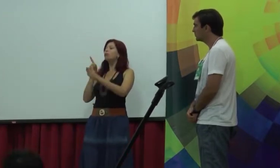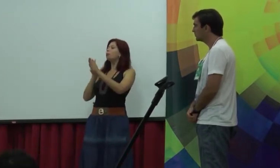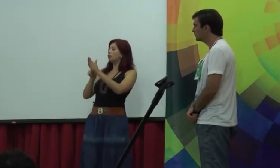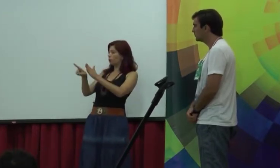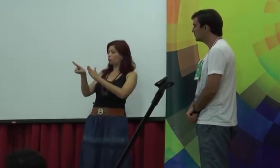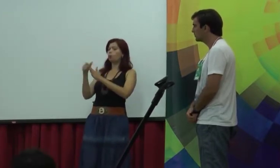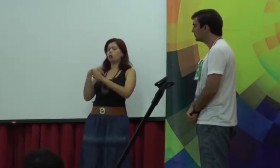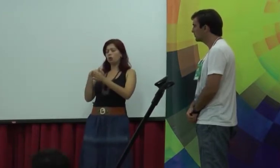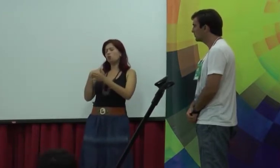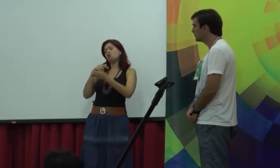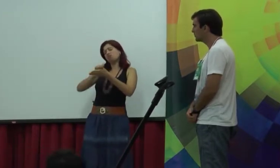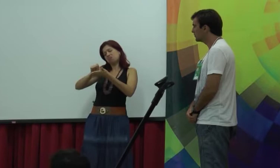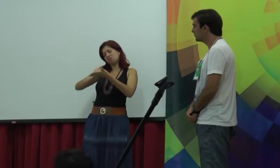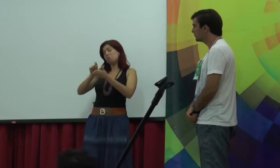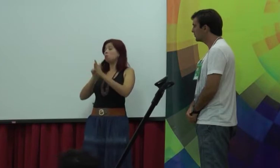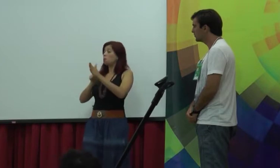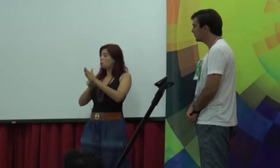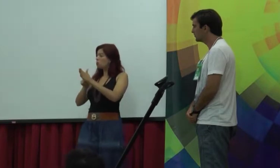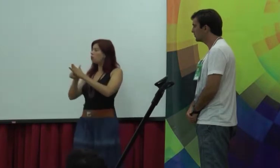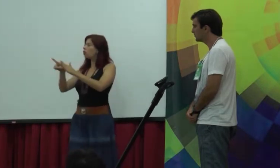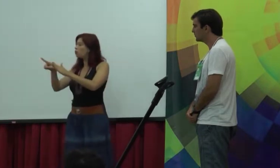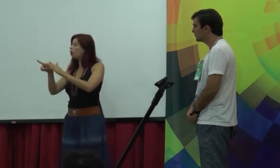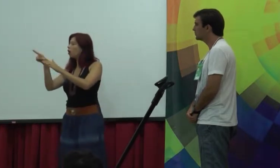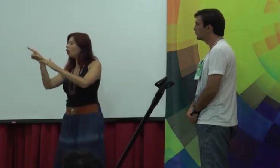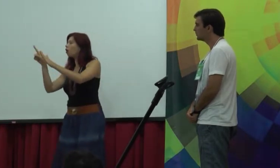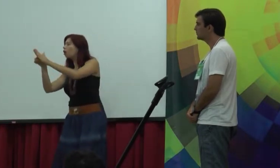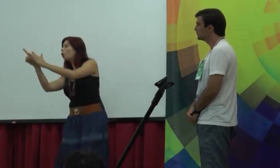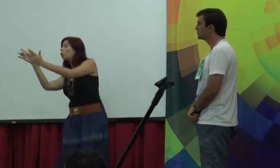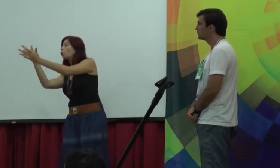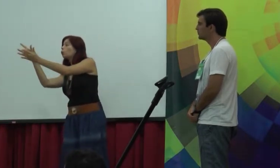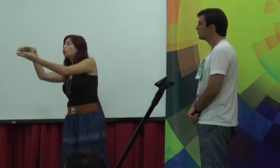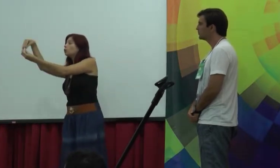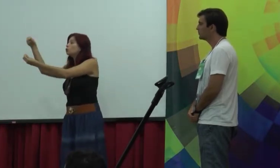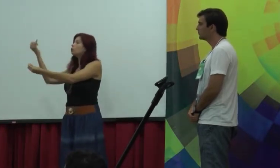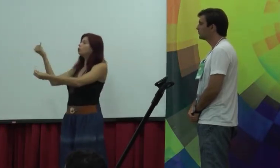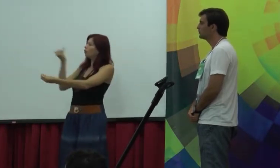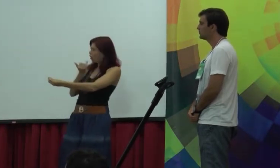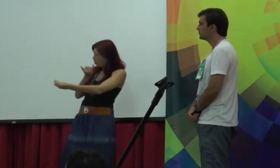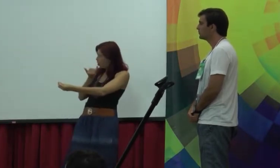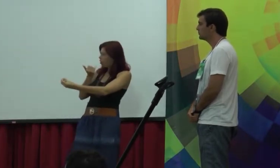que informavam para Kardec o que o espírito estava dizendo.